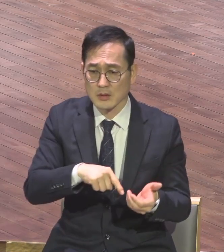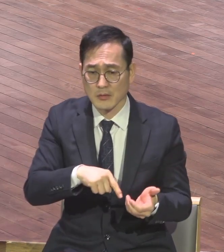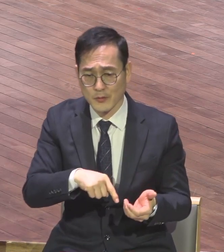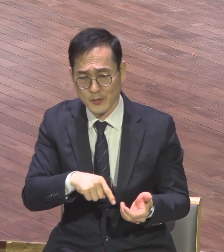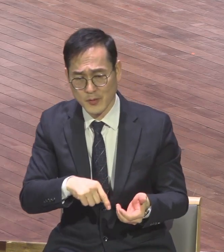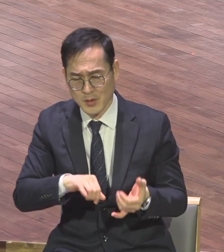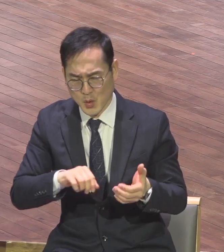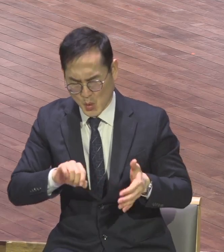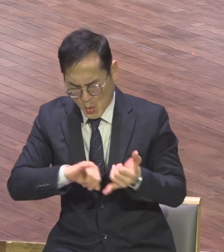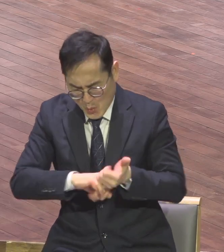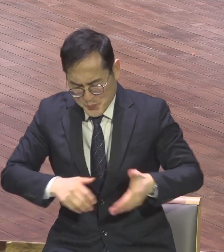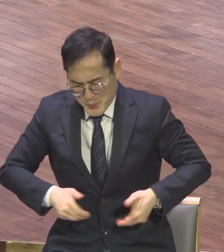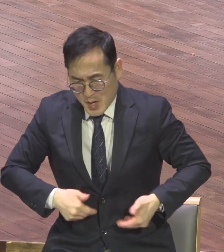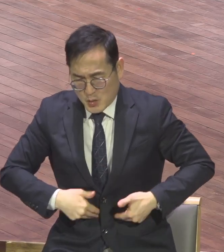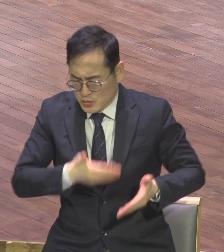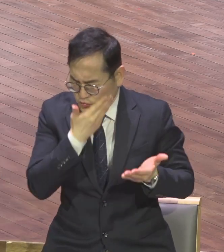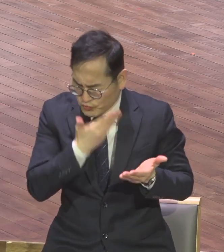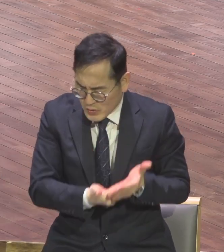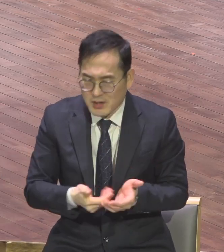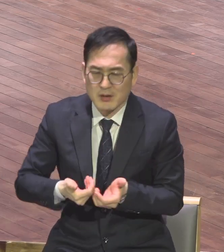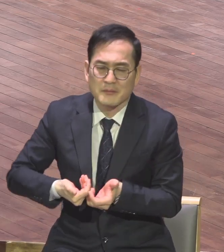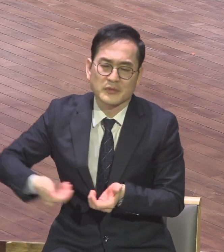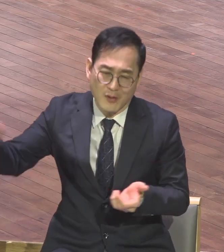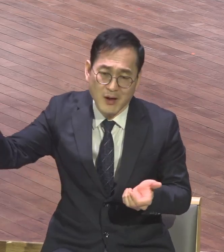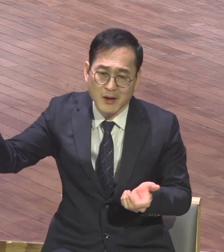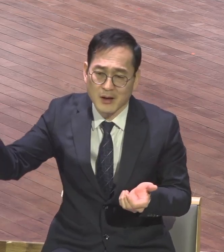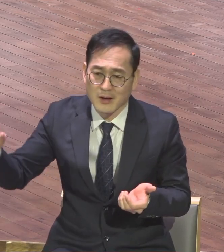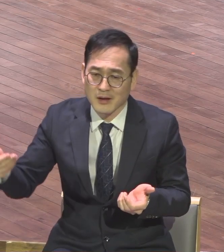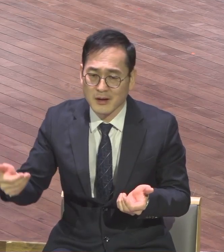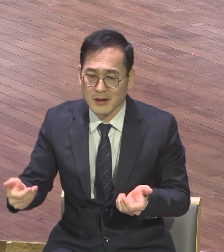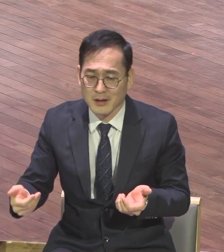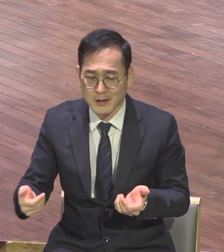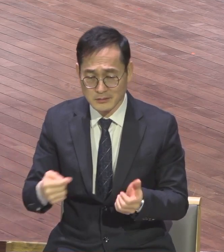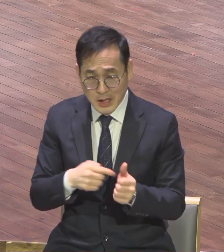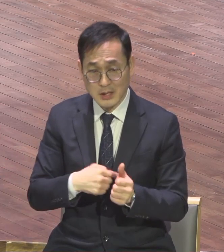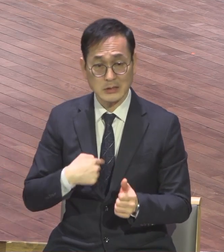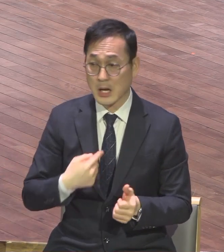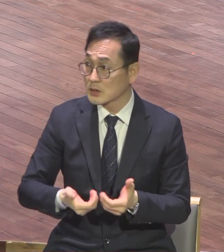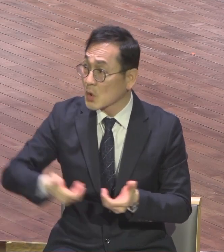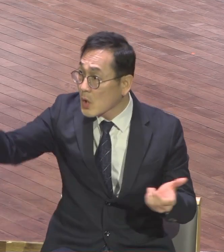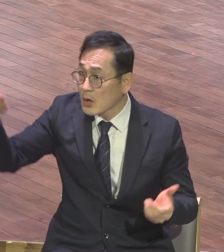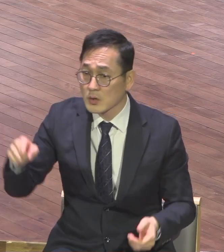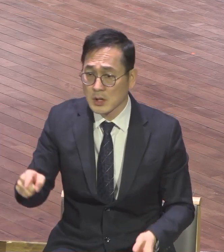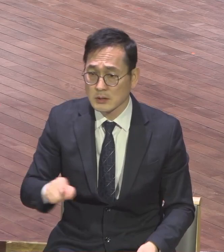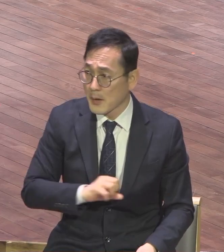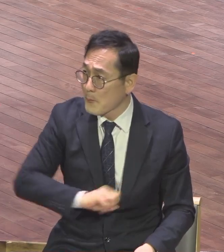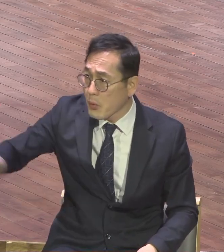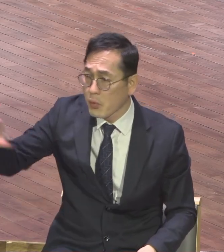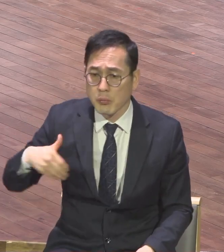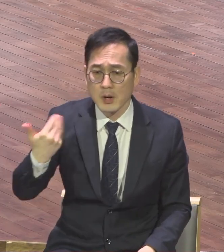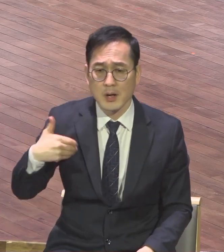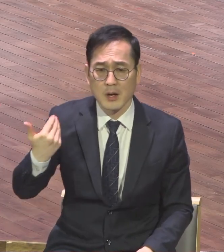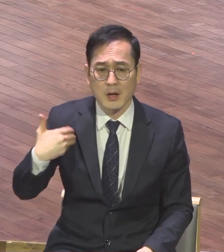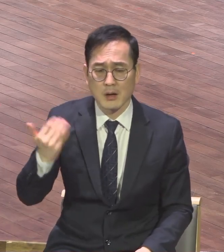안타까운 것은 모든 것을 잃어버리고 살면서 자신이 모든 것을 잃어버린 줄 모르고 산다는 사실이죠.